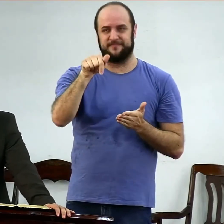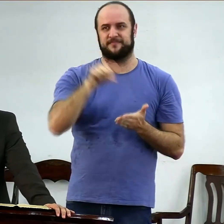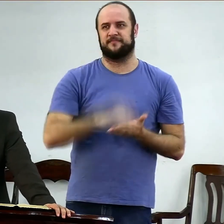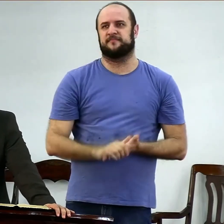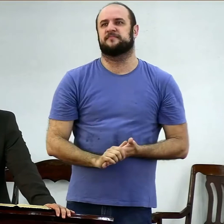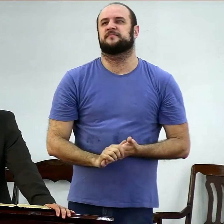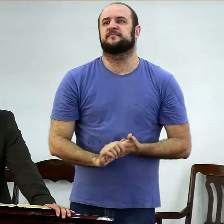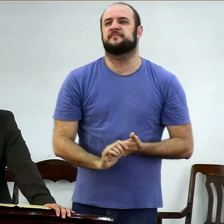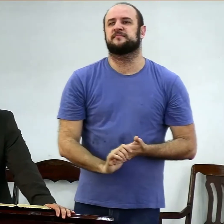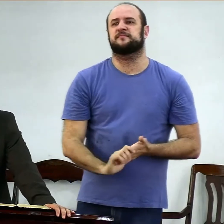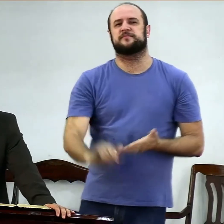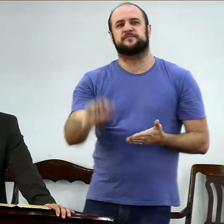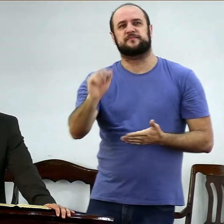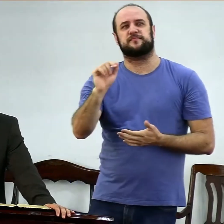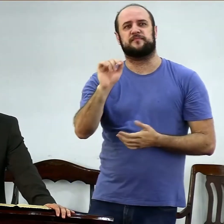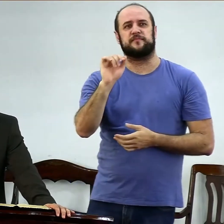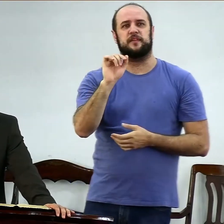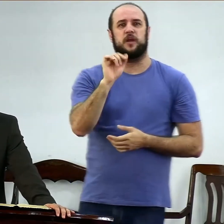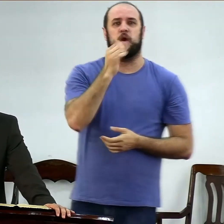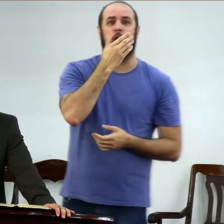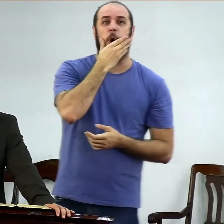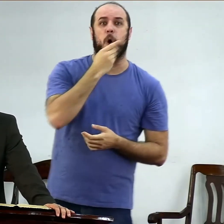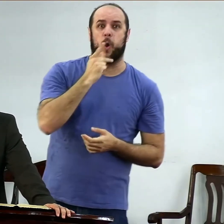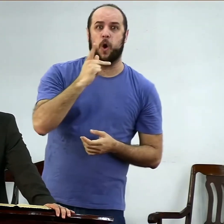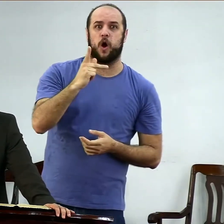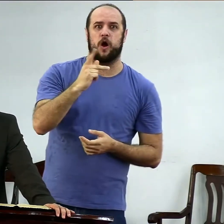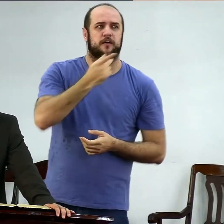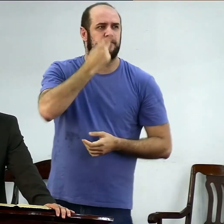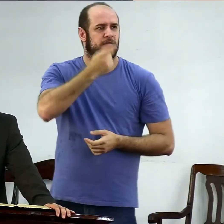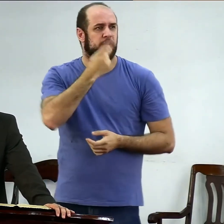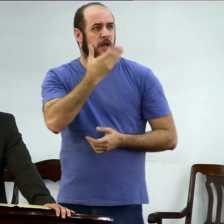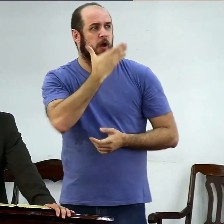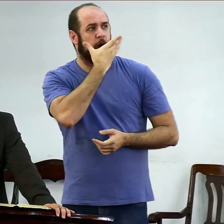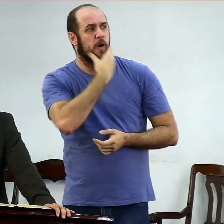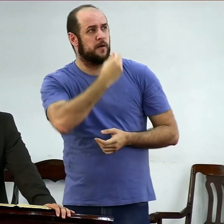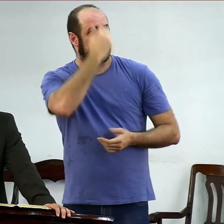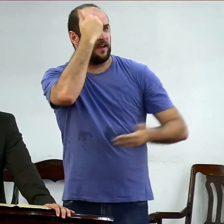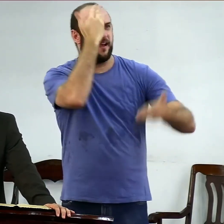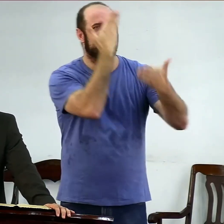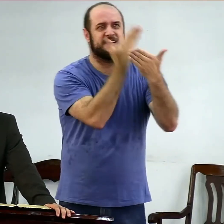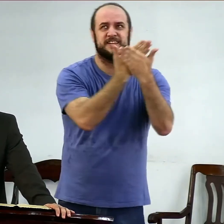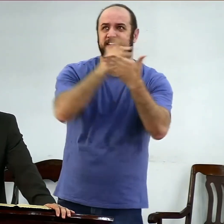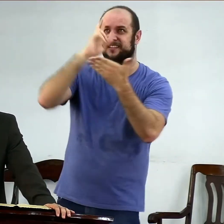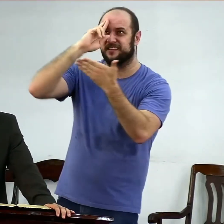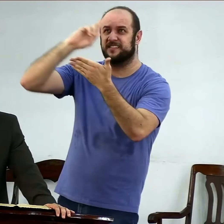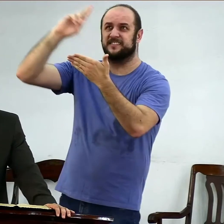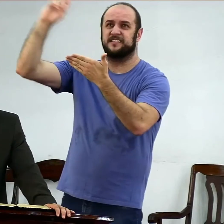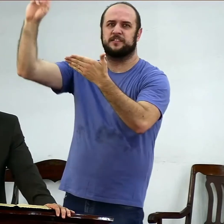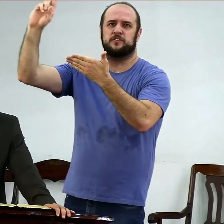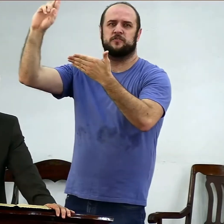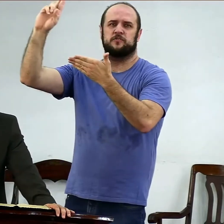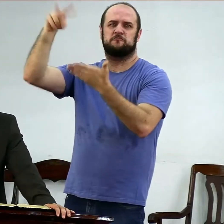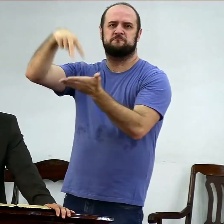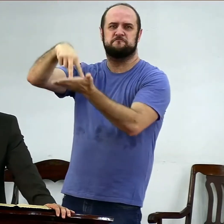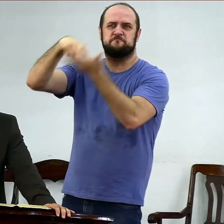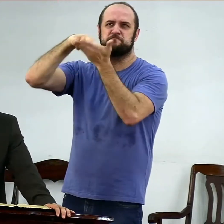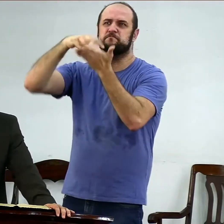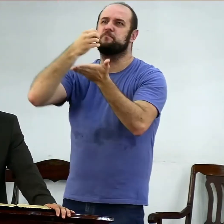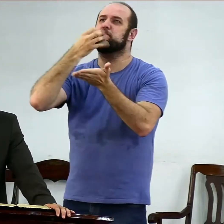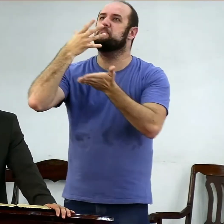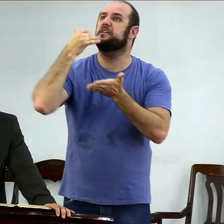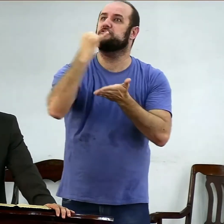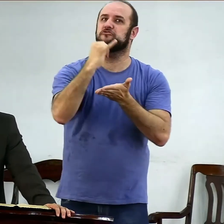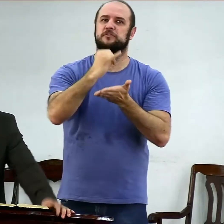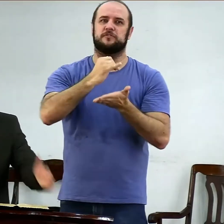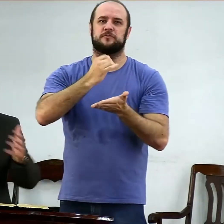nós que aquele que confia no Senhor e deposita a sua esperança no Senhor, esse é bendito. Esse